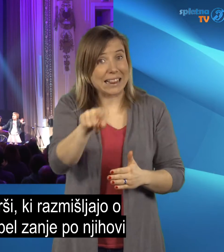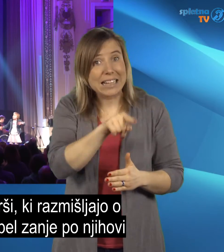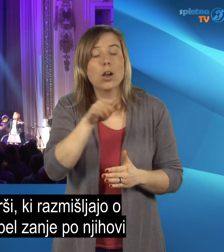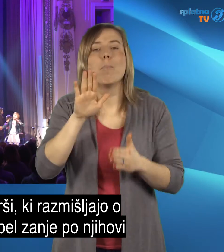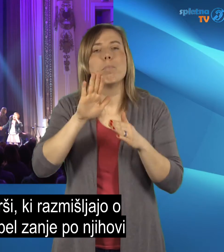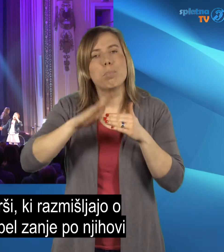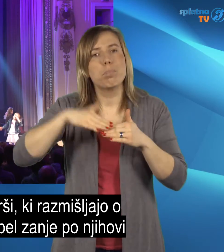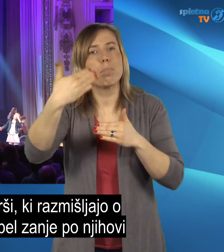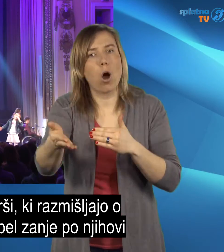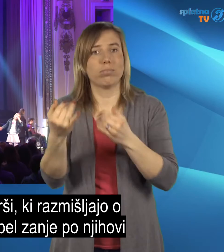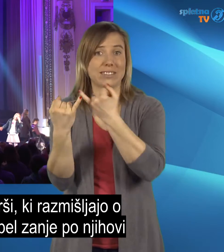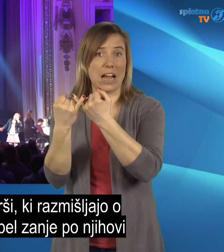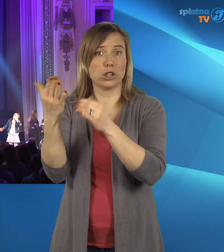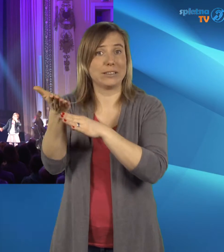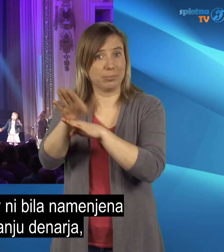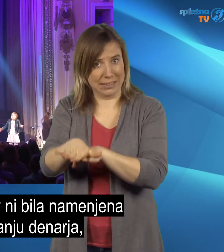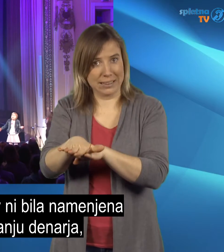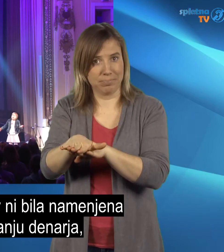smrti.